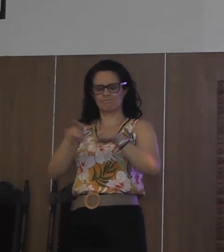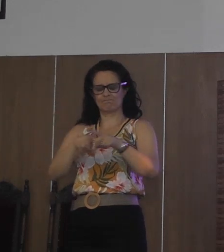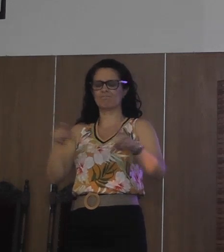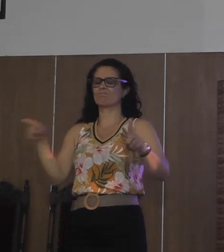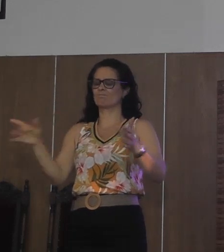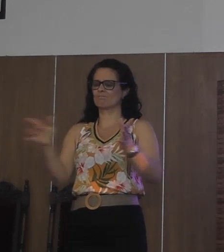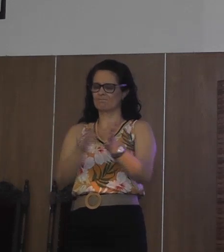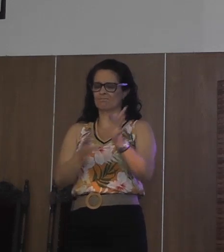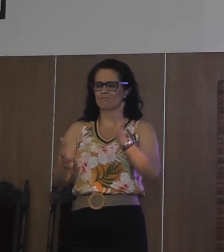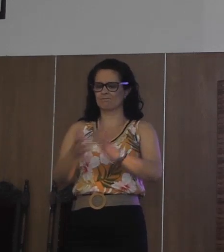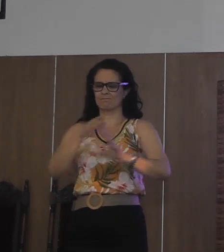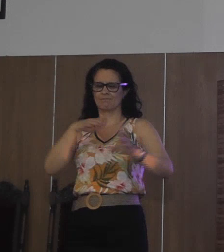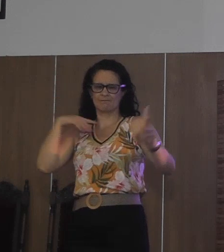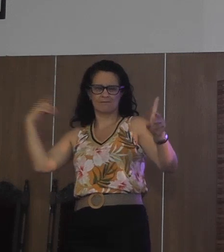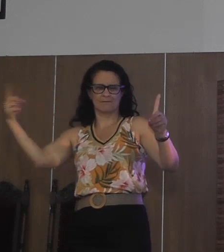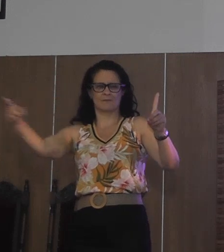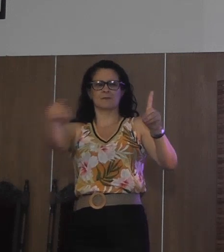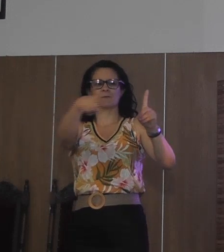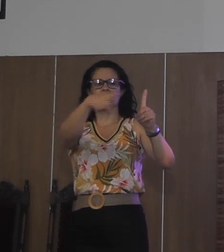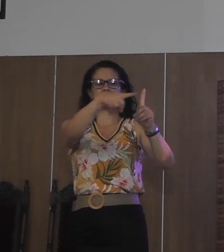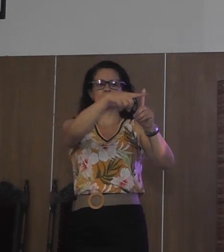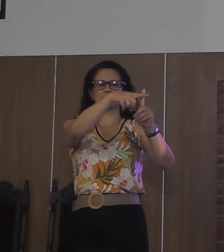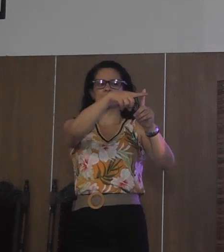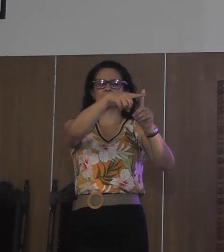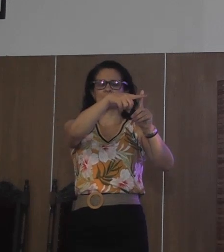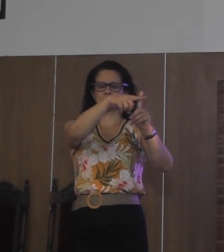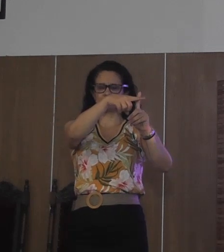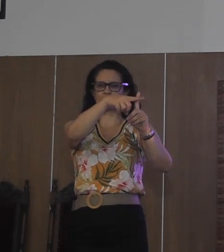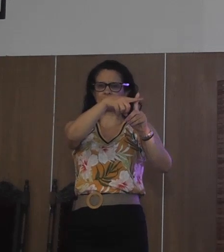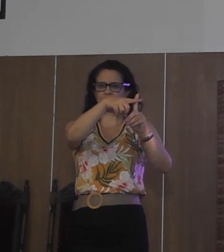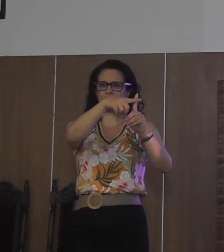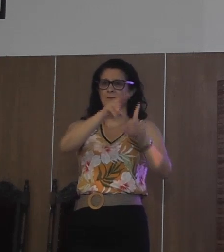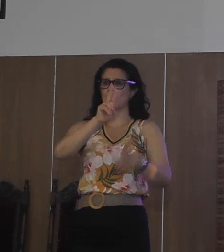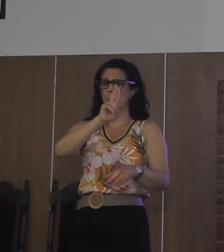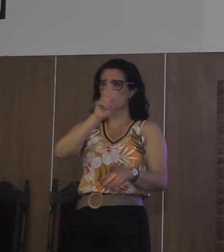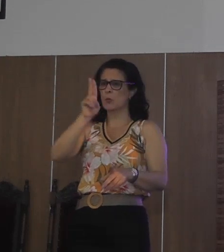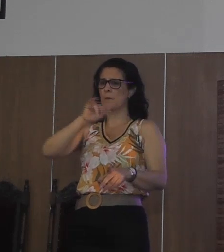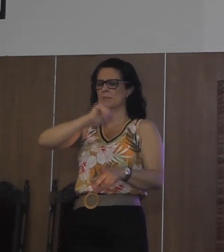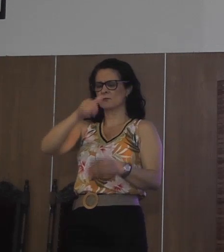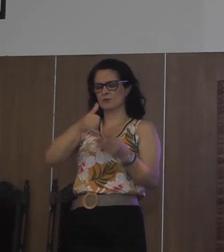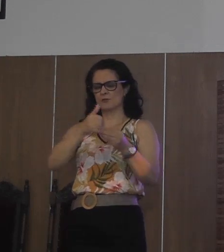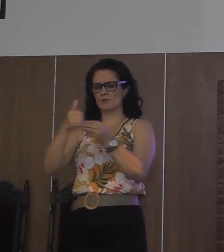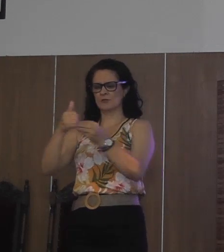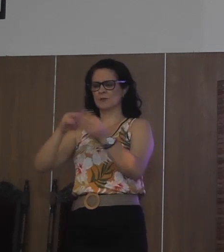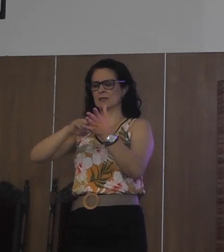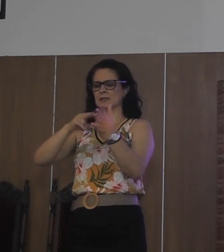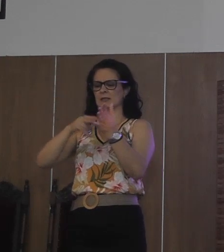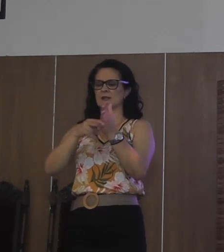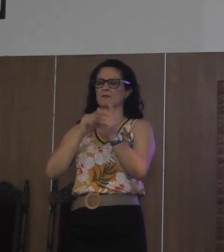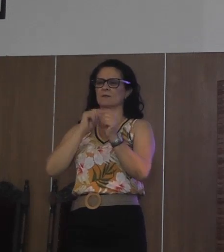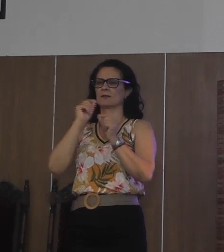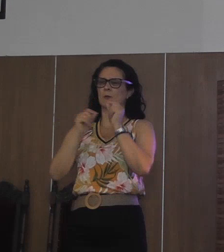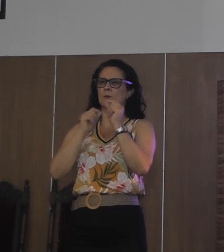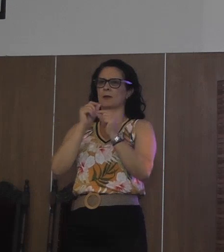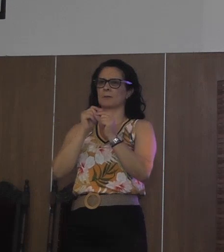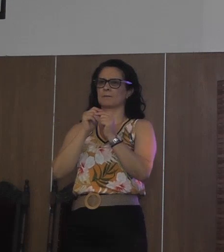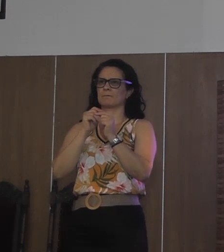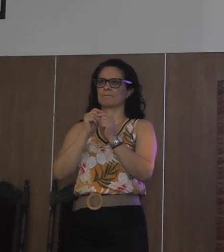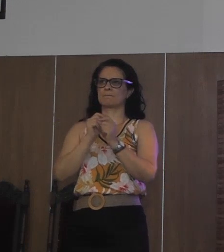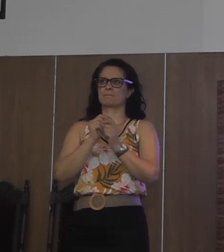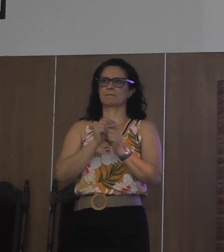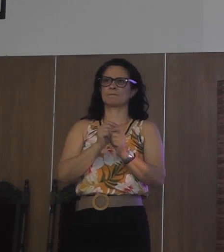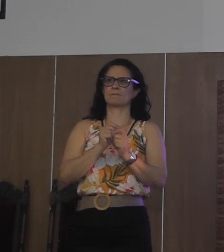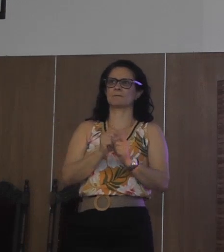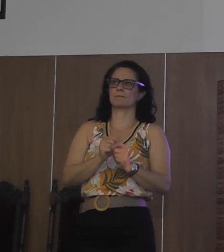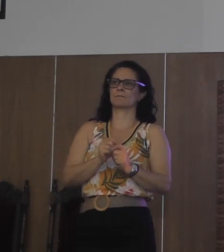E Josué também é um tipo de Cristo. O nome de Josué é lindo. Ele vem do hebraico Iehoshua,